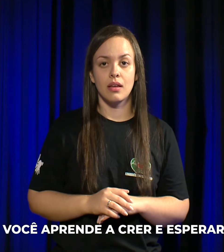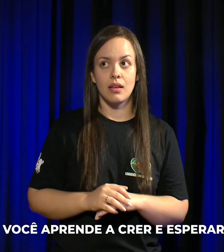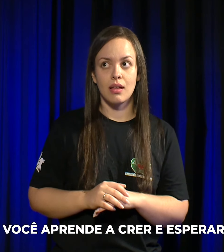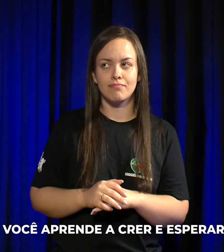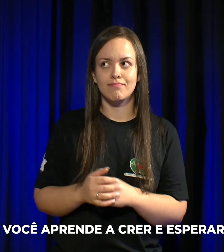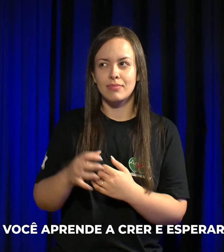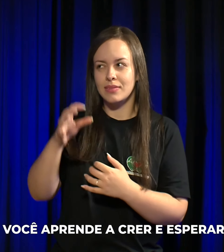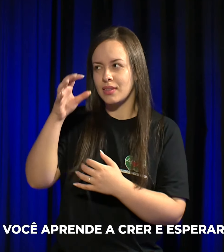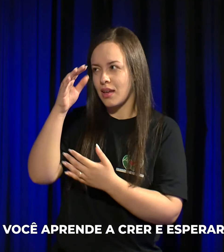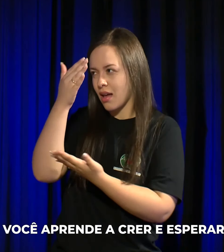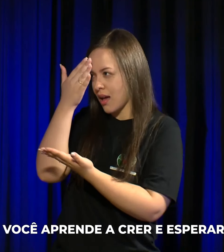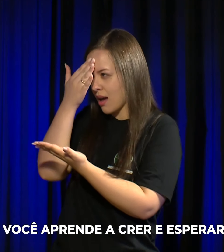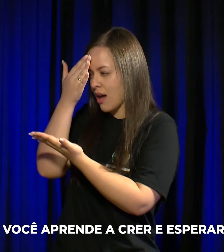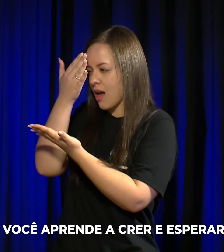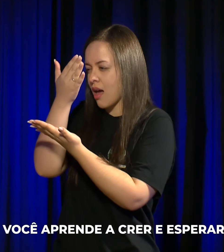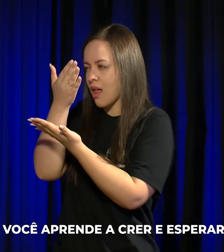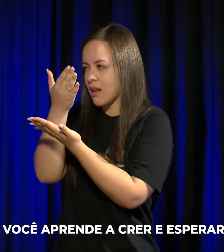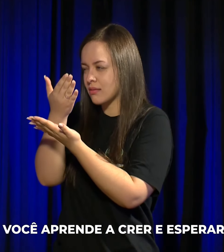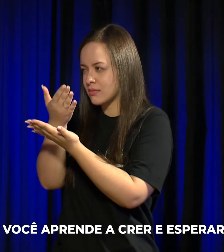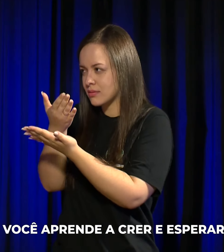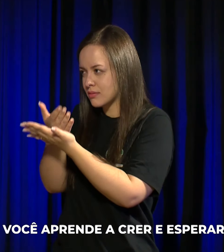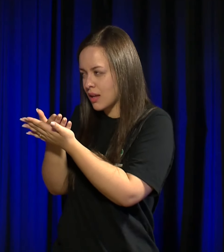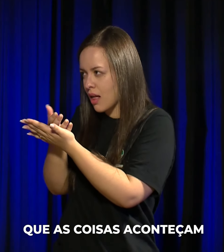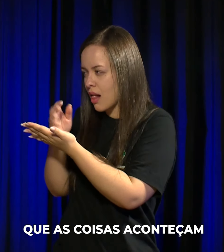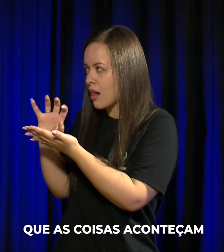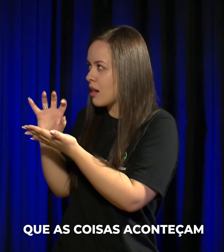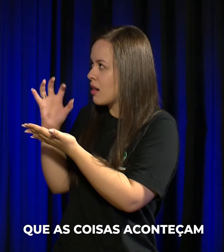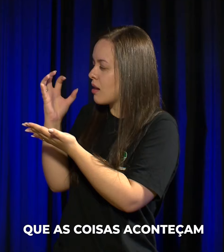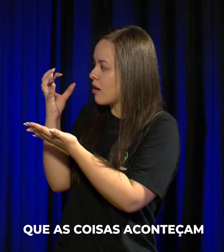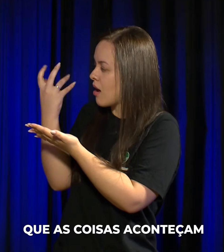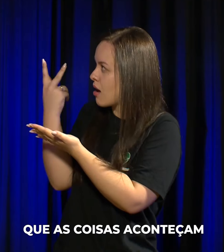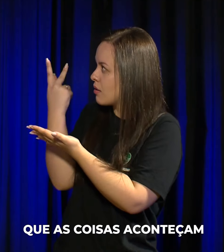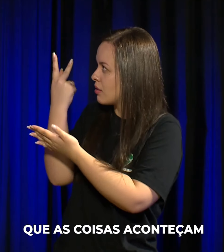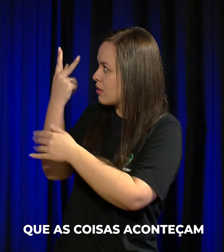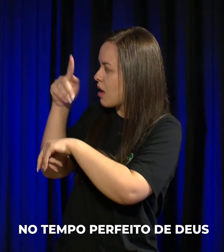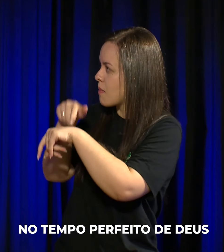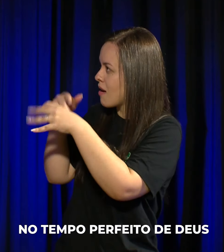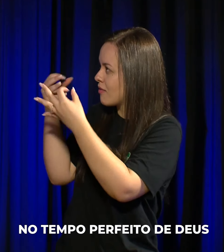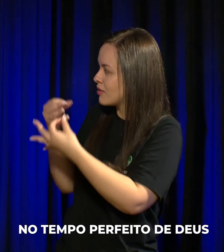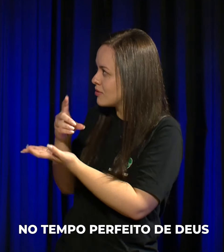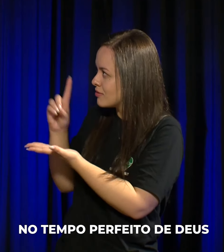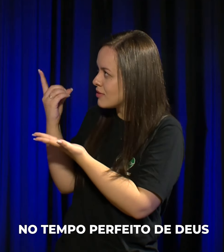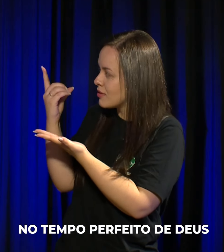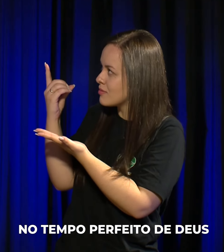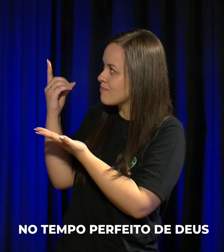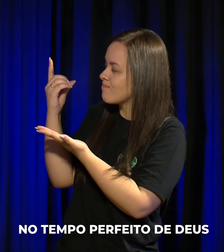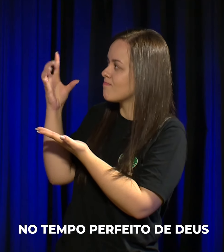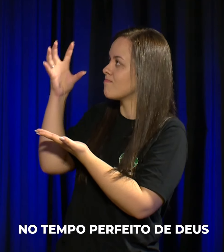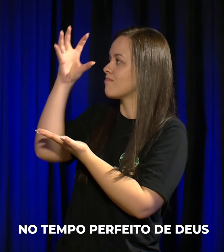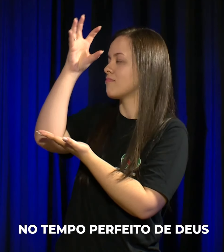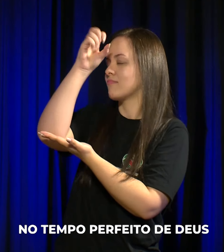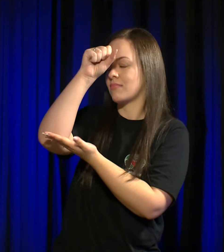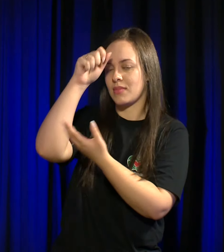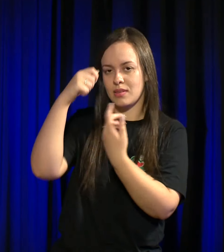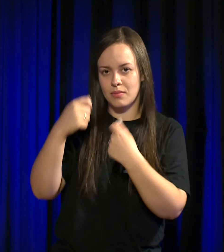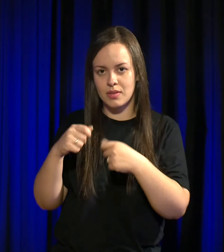Você aprende a crer e esperar que as coisas aconteçam no tempo perfeito de Deus,